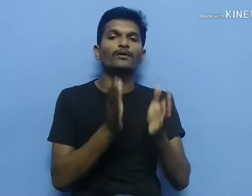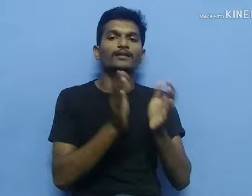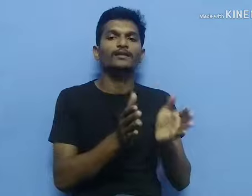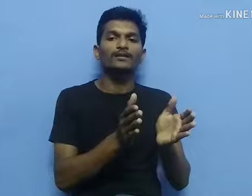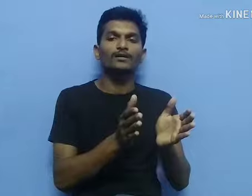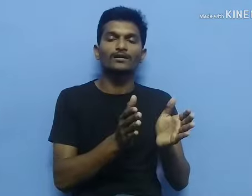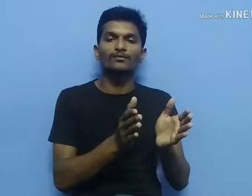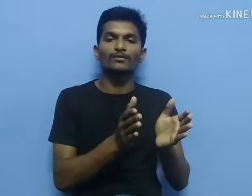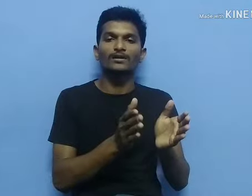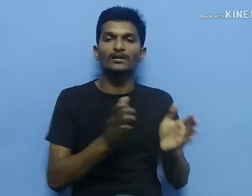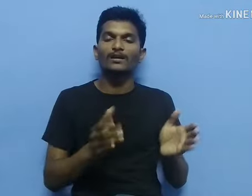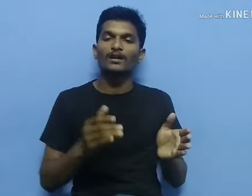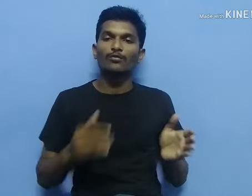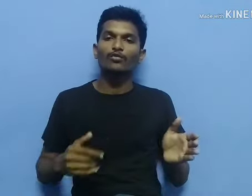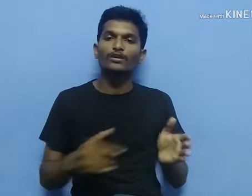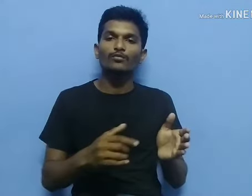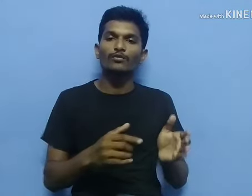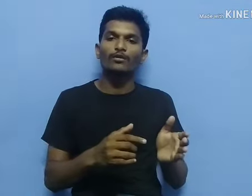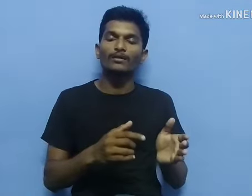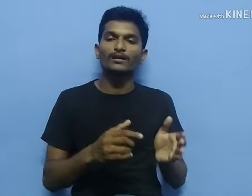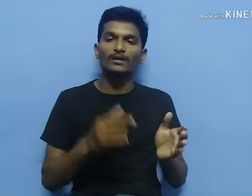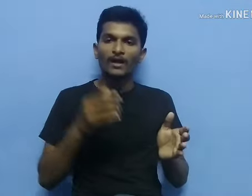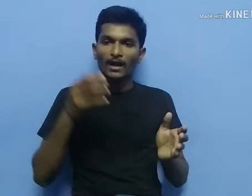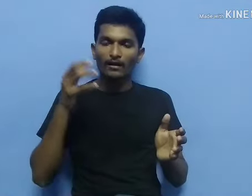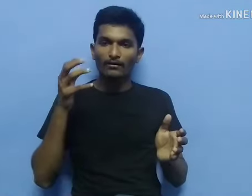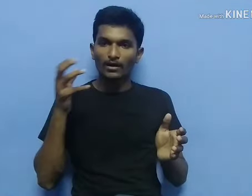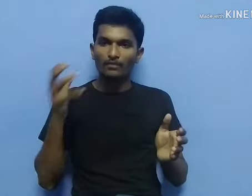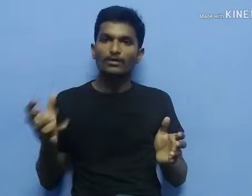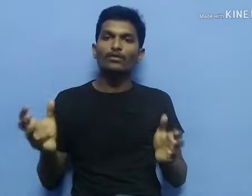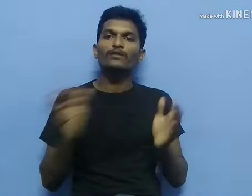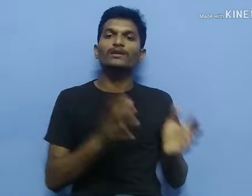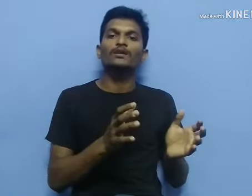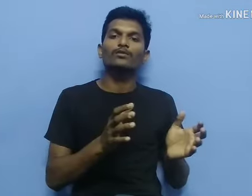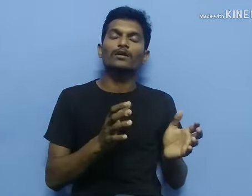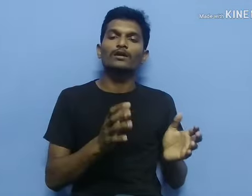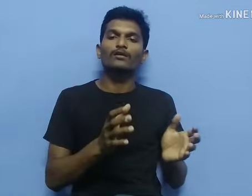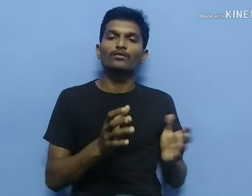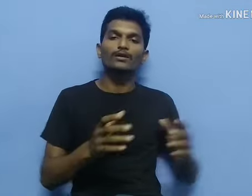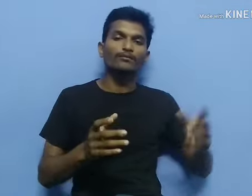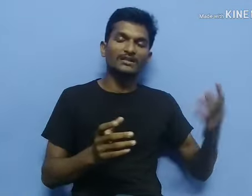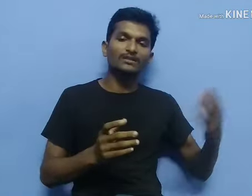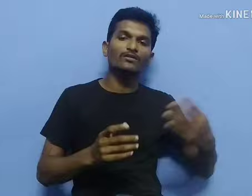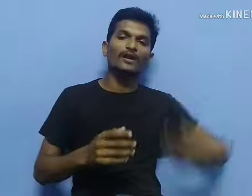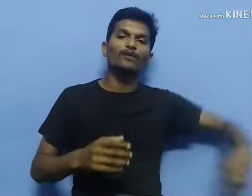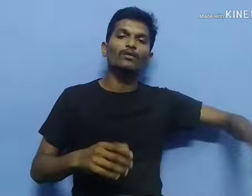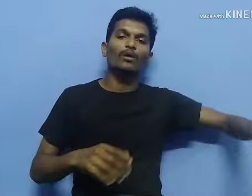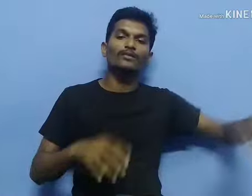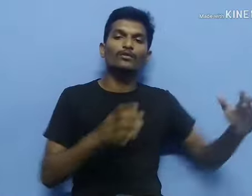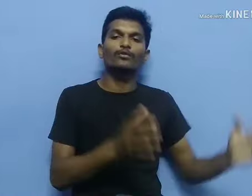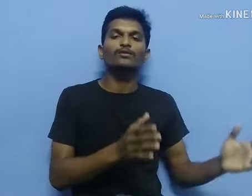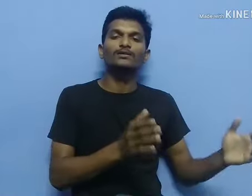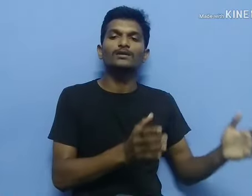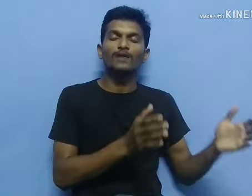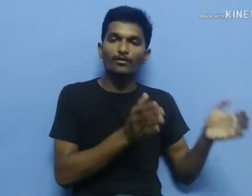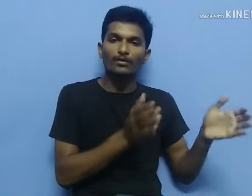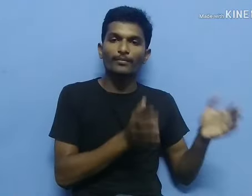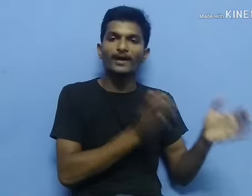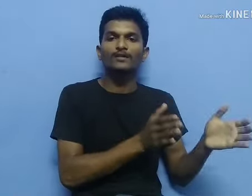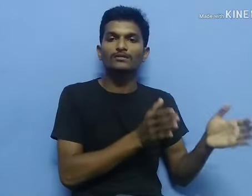அந்த இடத்துல இது பண்ணு, இல்லைன்னா நம்ம கூட்டிட்டு போறோம் அப்படின்னு அவங்களோட வெளியில போறோம் நாங்கள் கூட, மத்தவங்க யாரும் அந்த பொண்ணு வந்து அவங்க பேர் வந்து